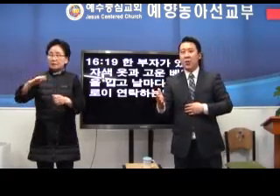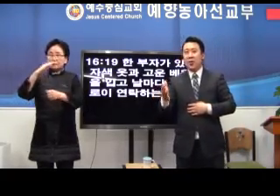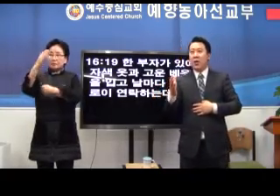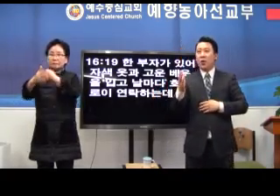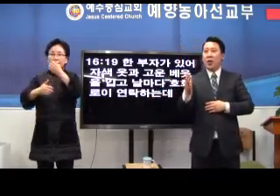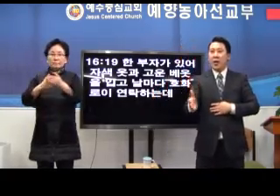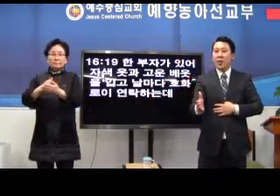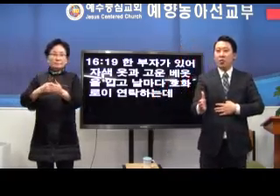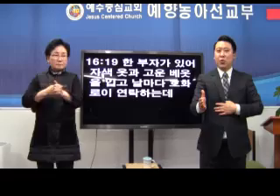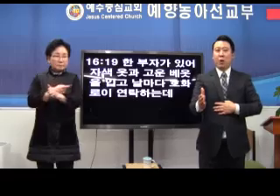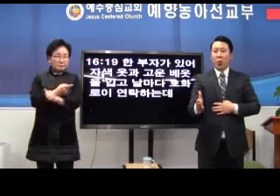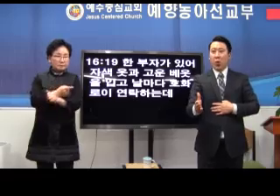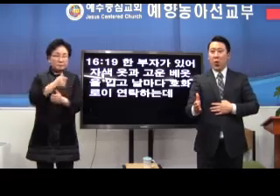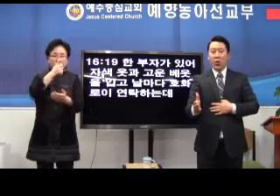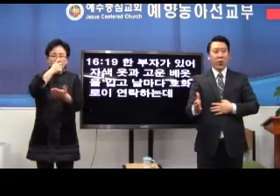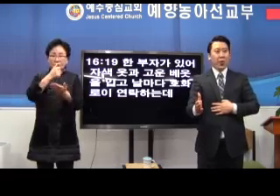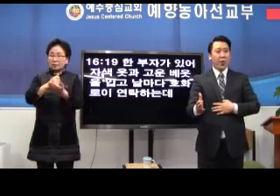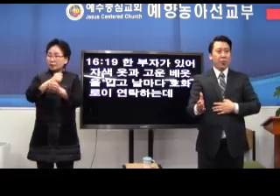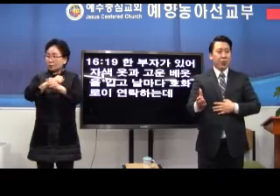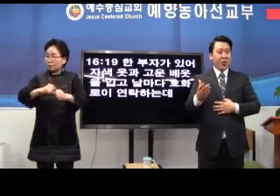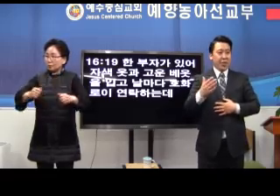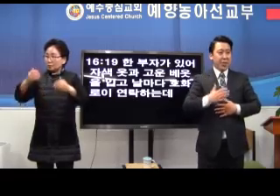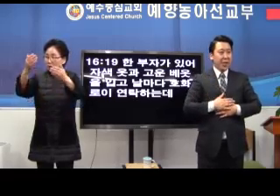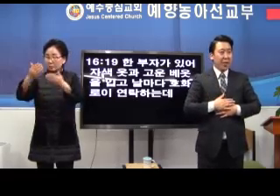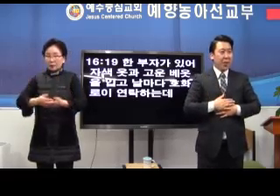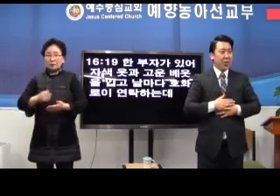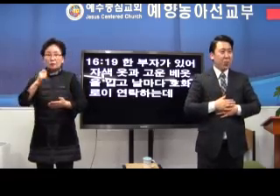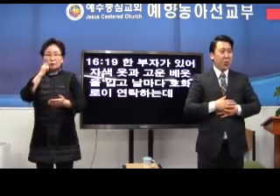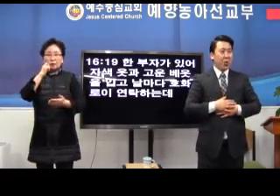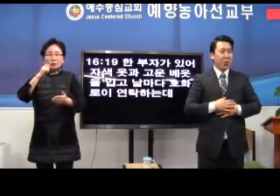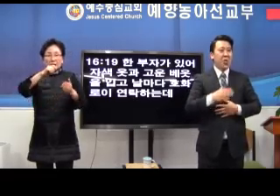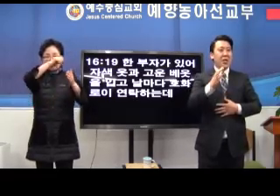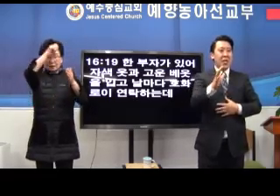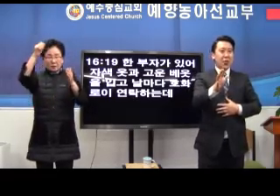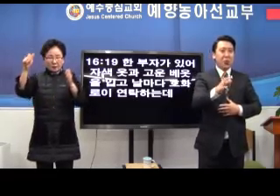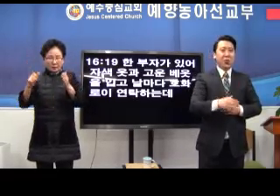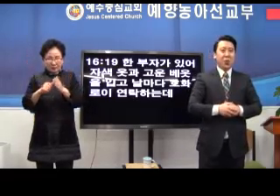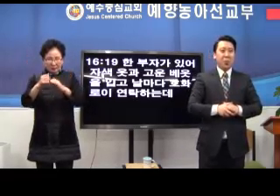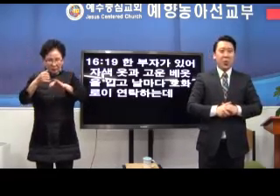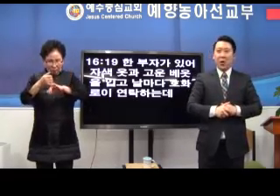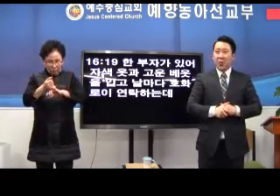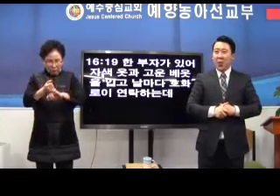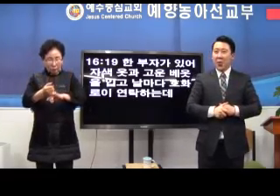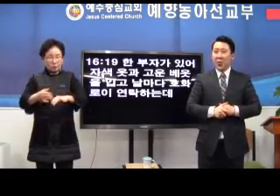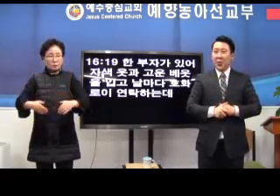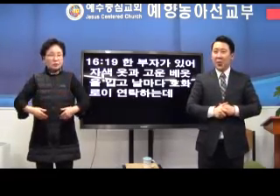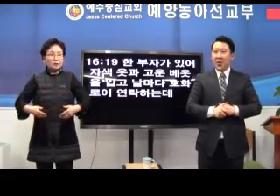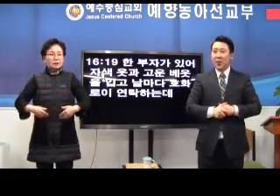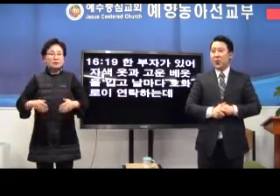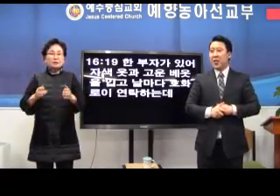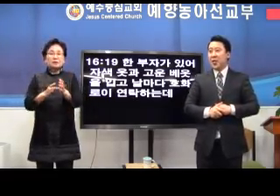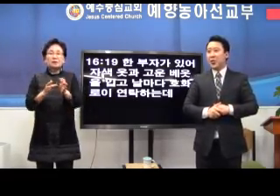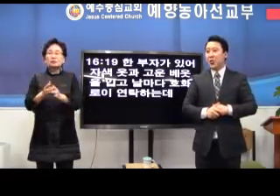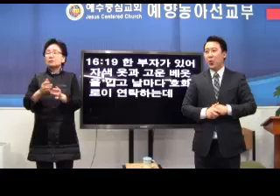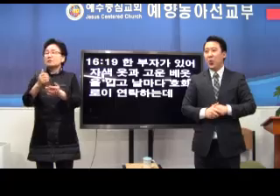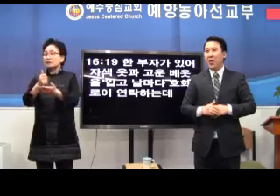죄사함을 해줄 수가 없고 우리 인생에 반드시 필요한 것은 예수 그리스도가 필요하고 우리가 예수 이름으로